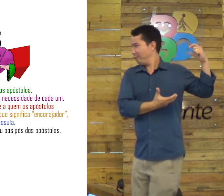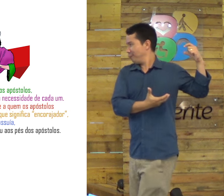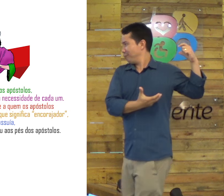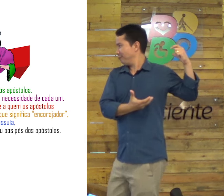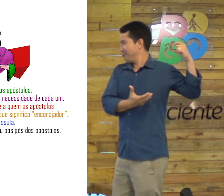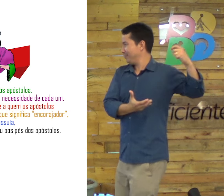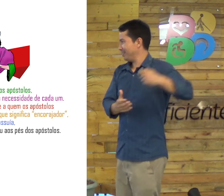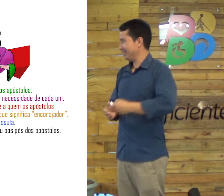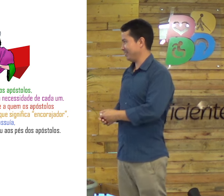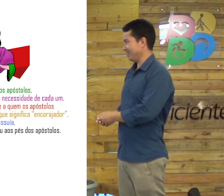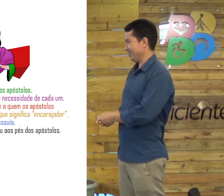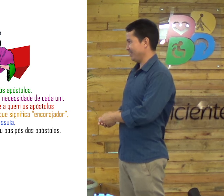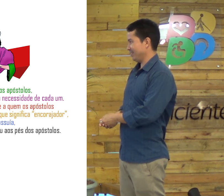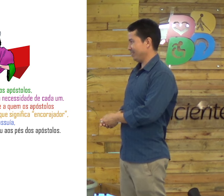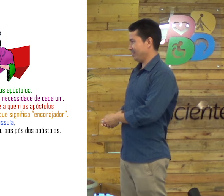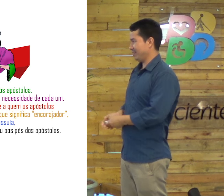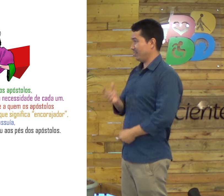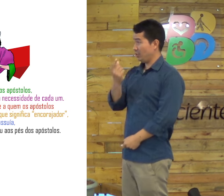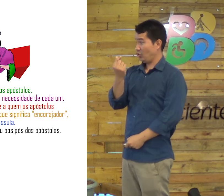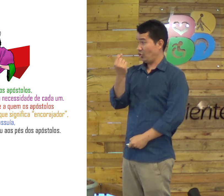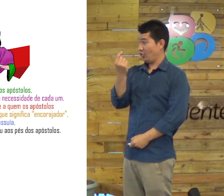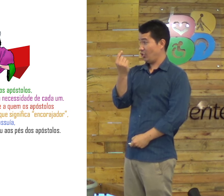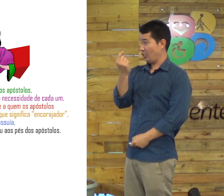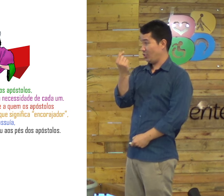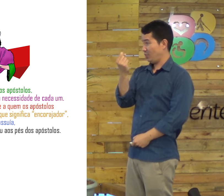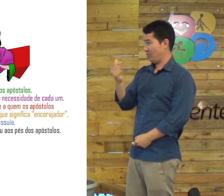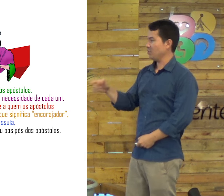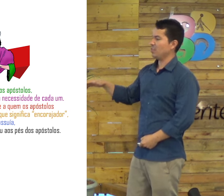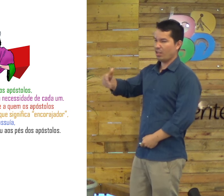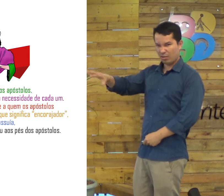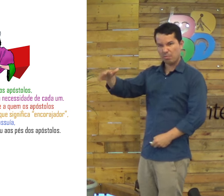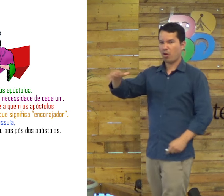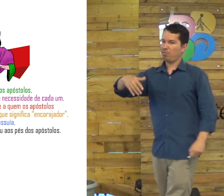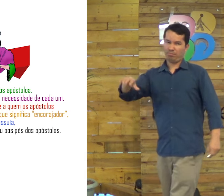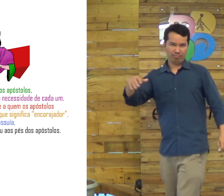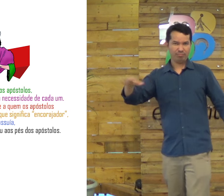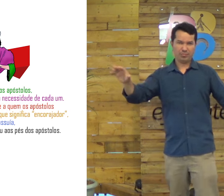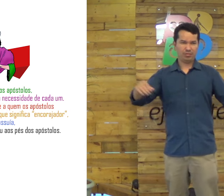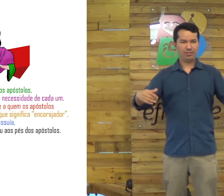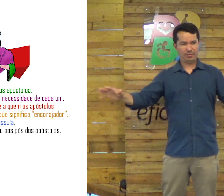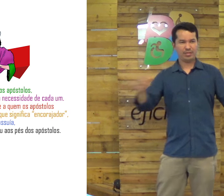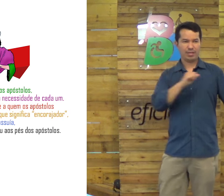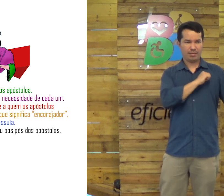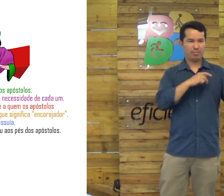O que possuía, trouxe o dinheiro e eu coloco os pés e as apostas.